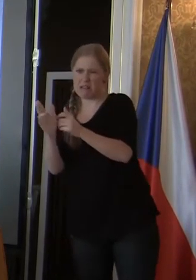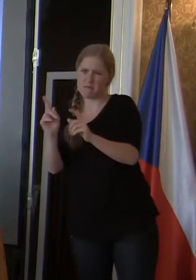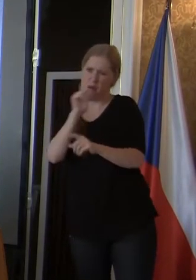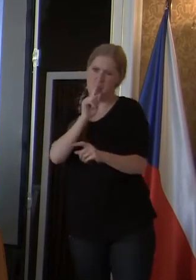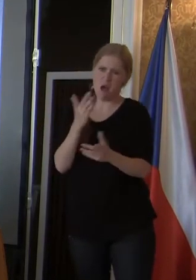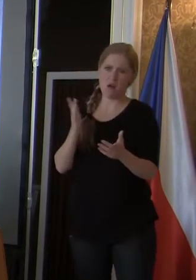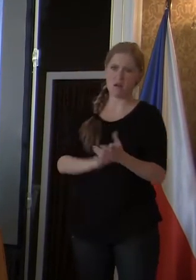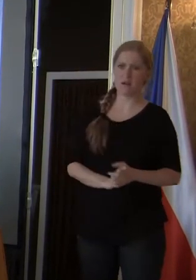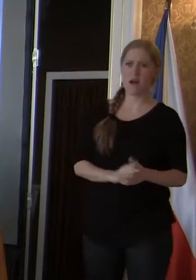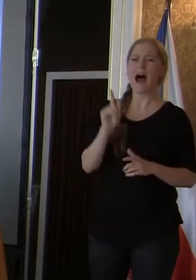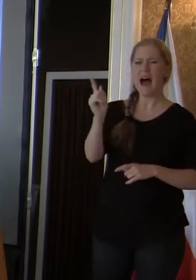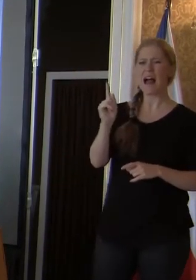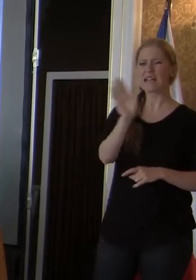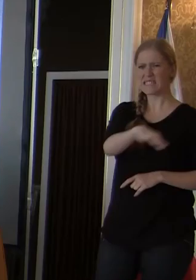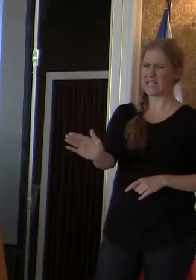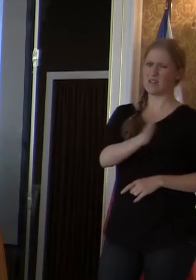Jenom jestli dovolíte,